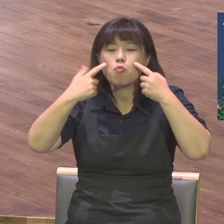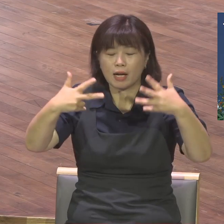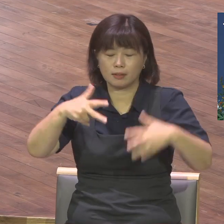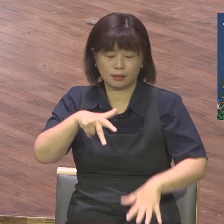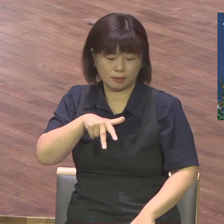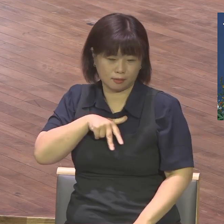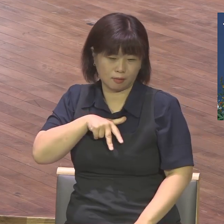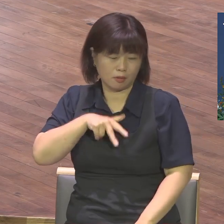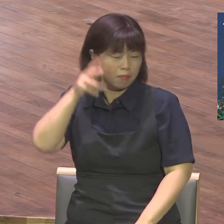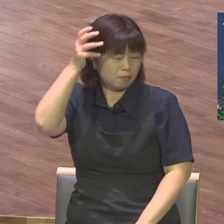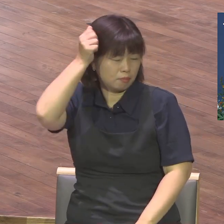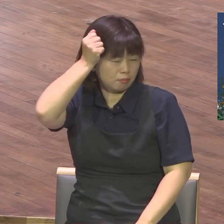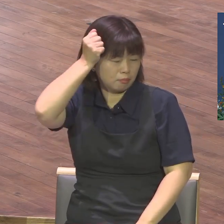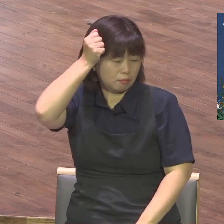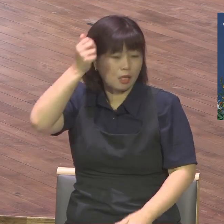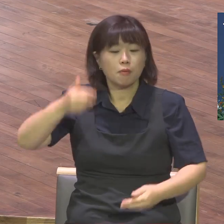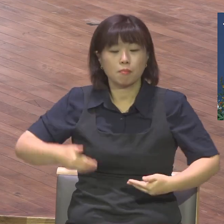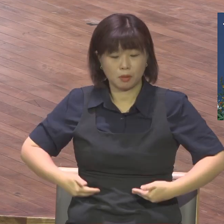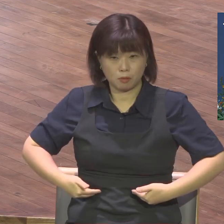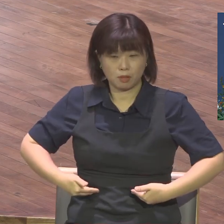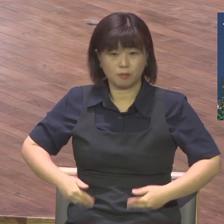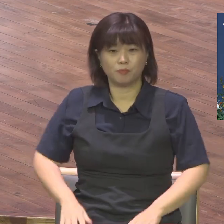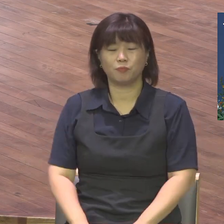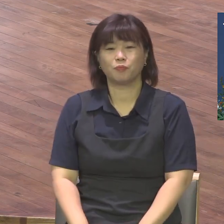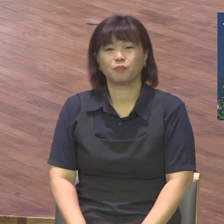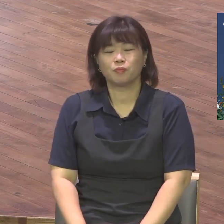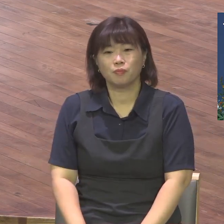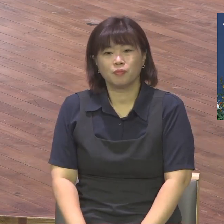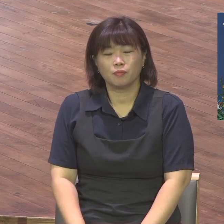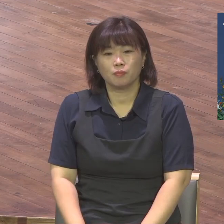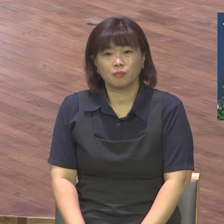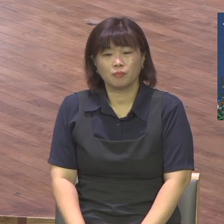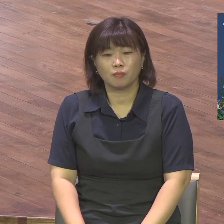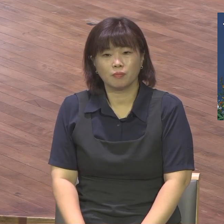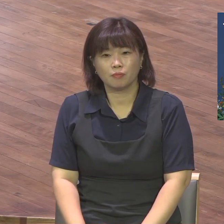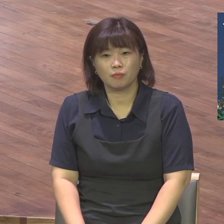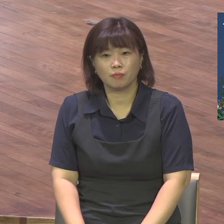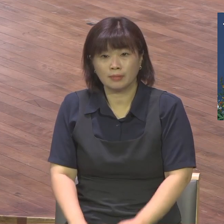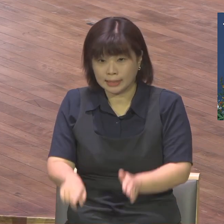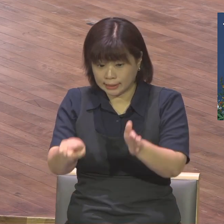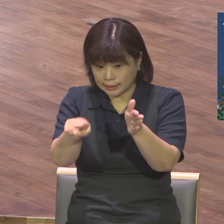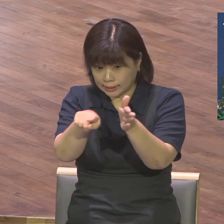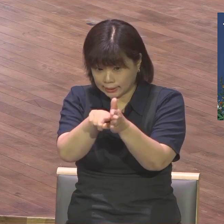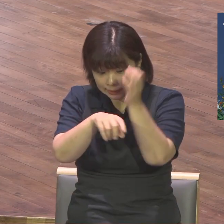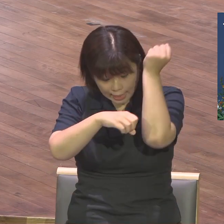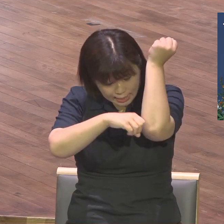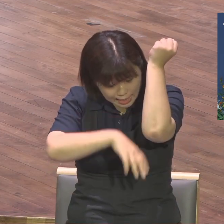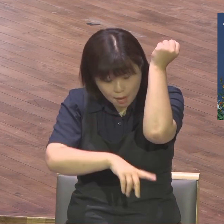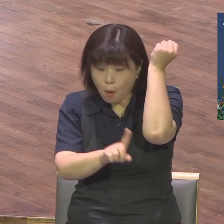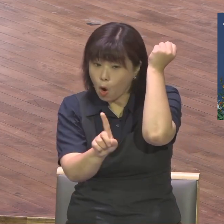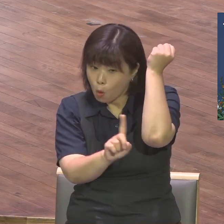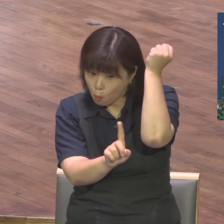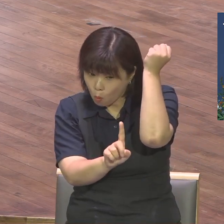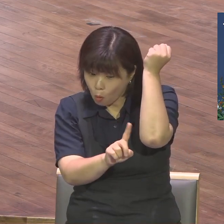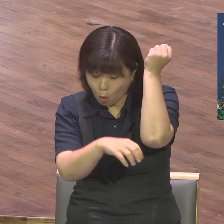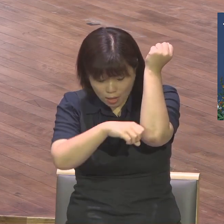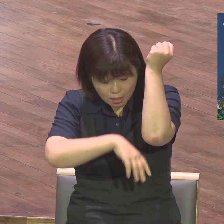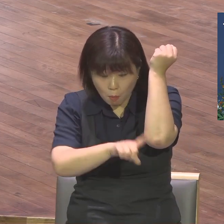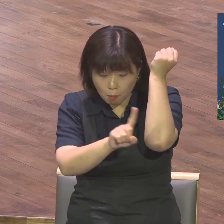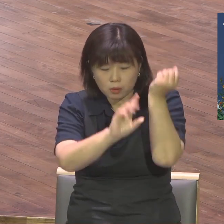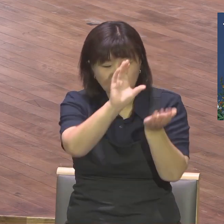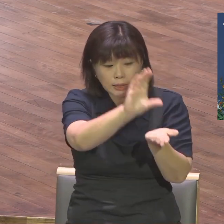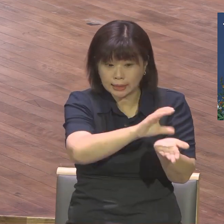신앙의 시작과 이 마지막 다시 말하면 기초이고 전부 이 전부가